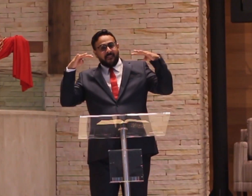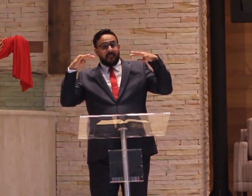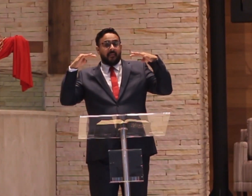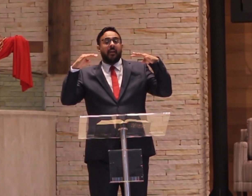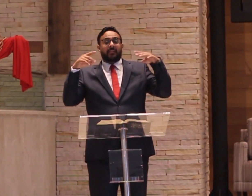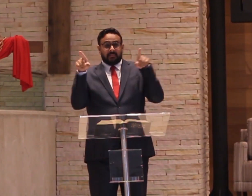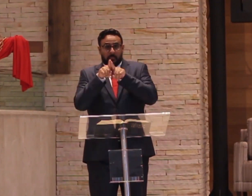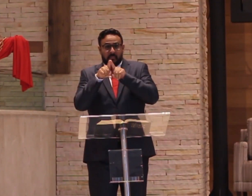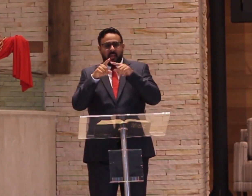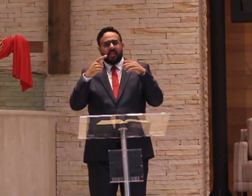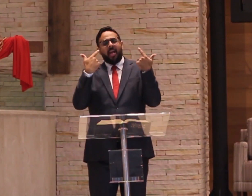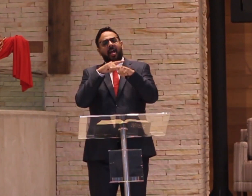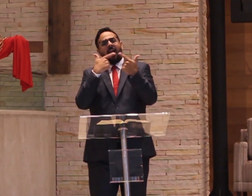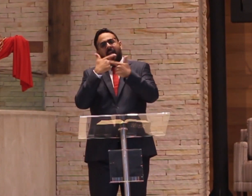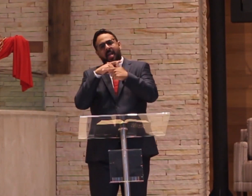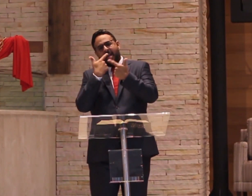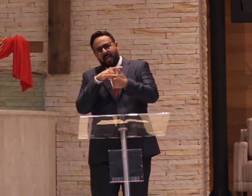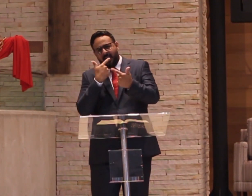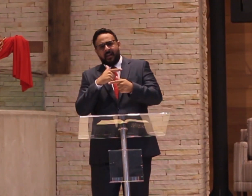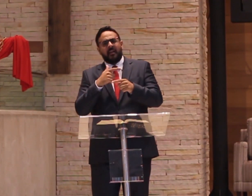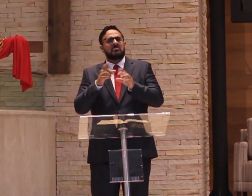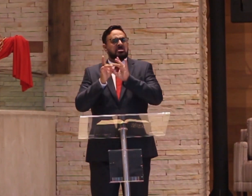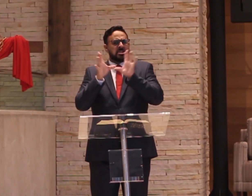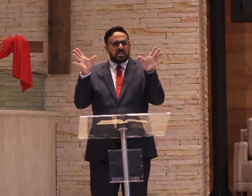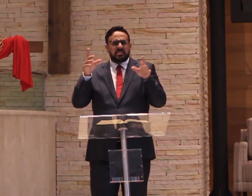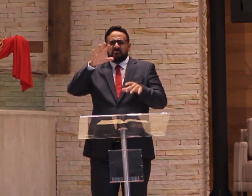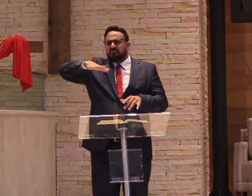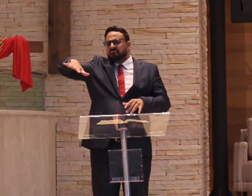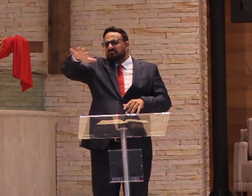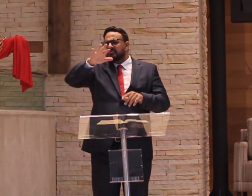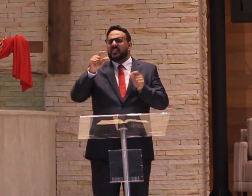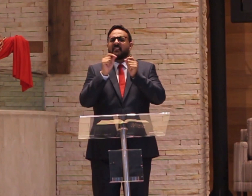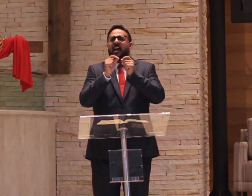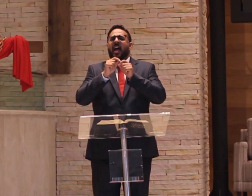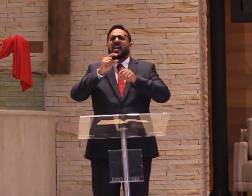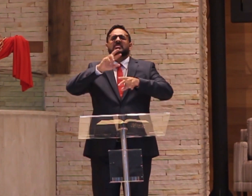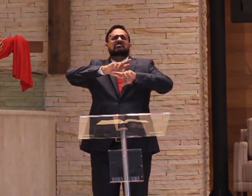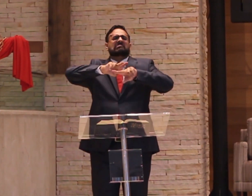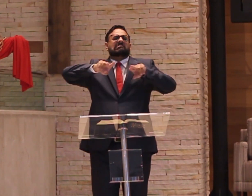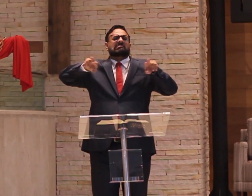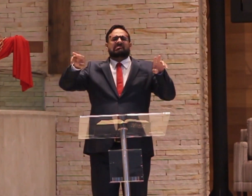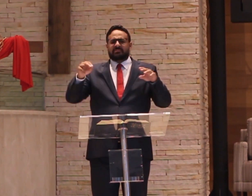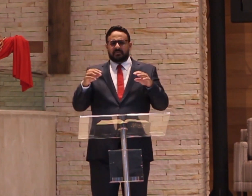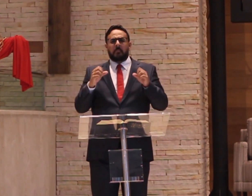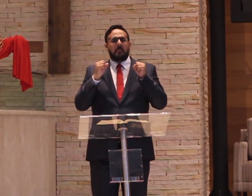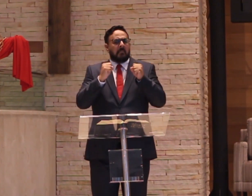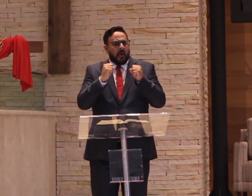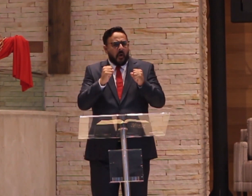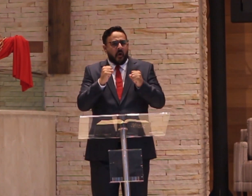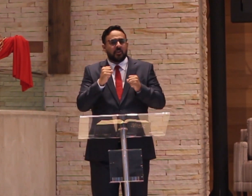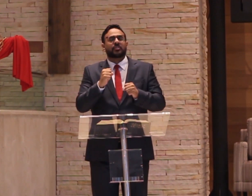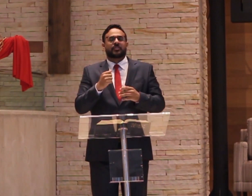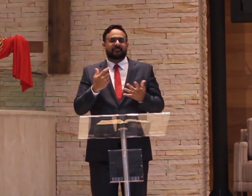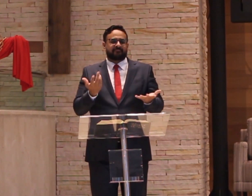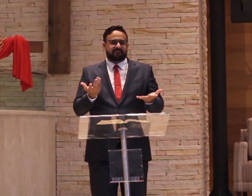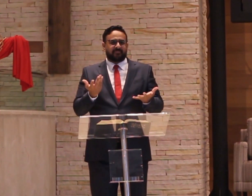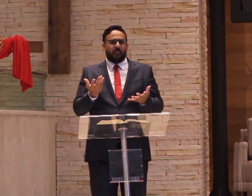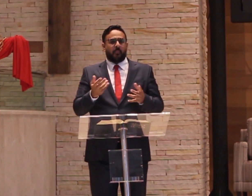pessoas observavam aquilo e se divertiam, segundo os relatos, de que aquele momento era um momento